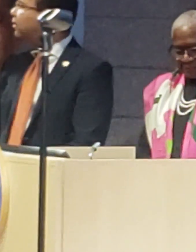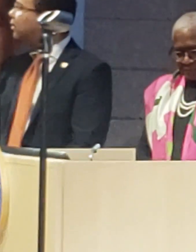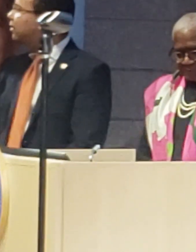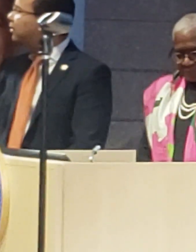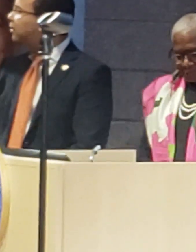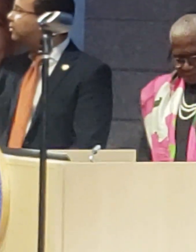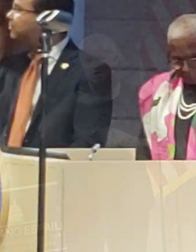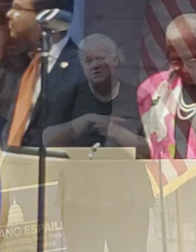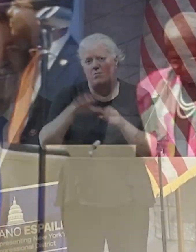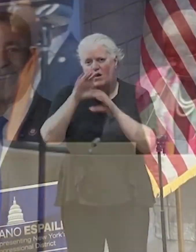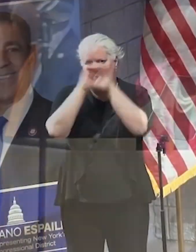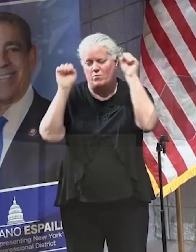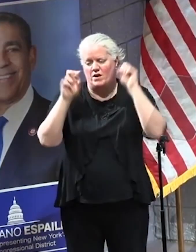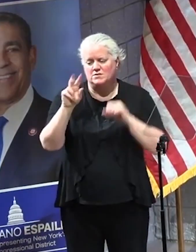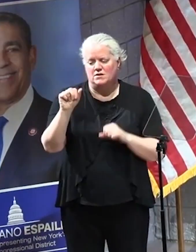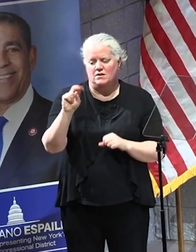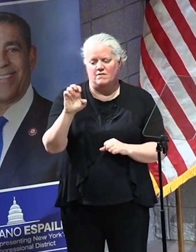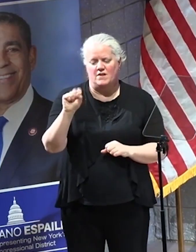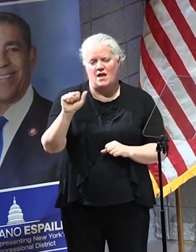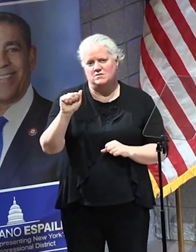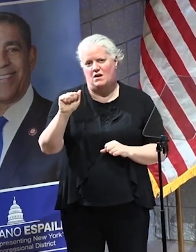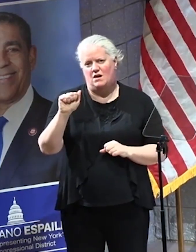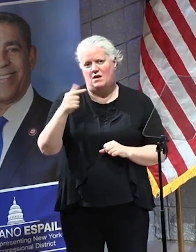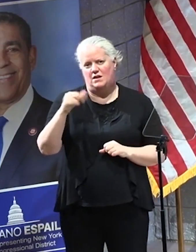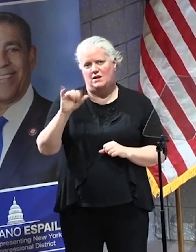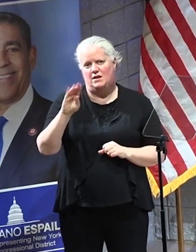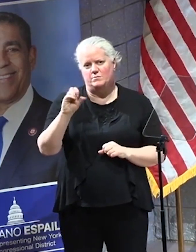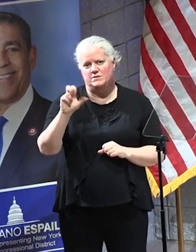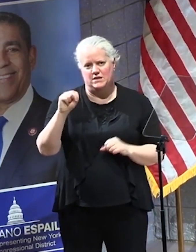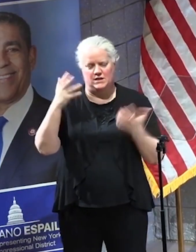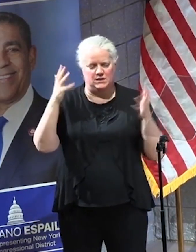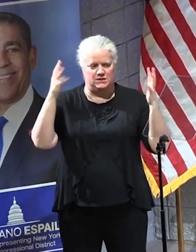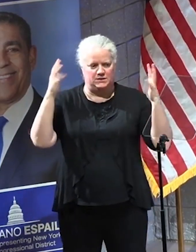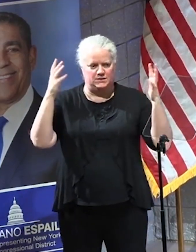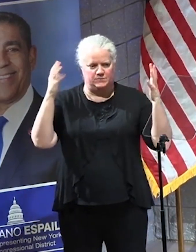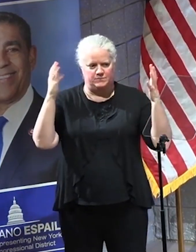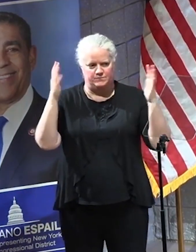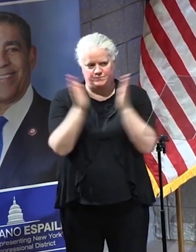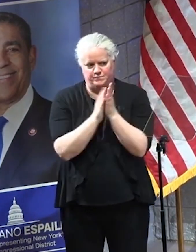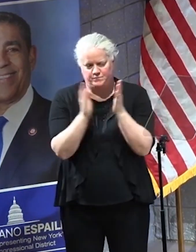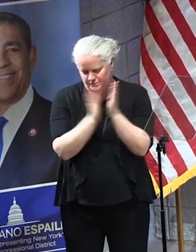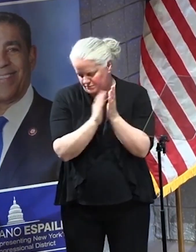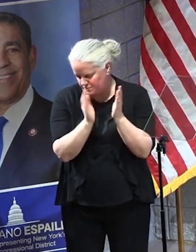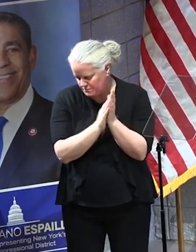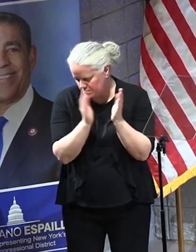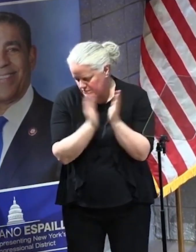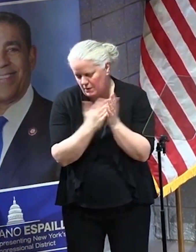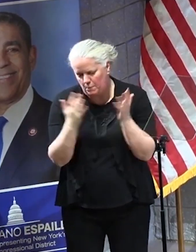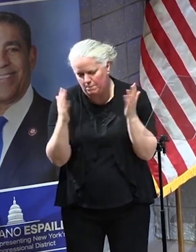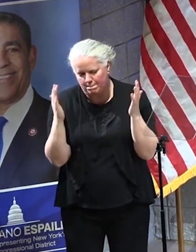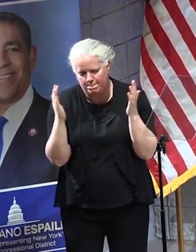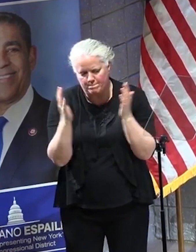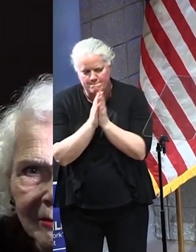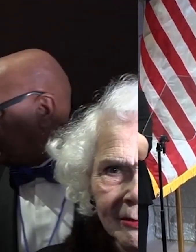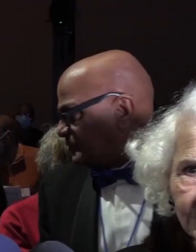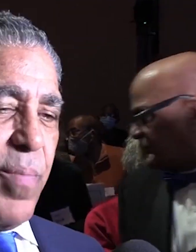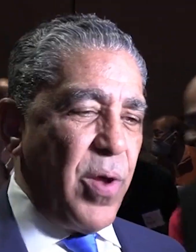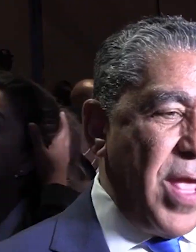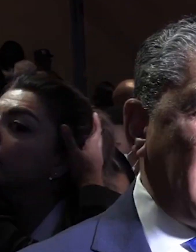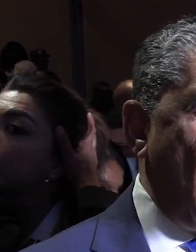en su distrito y $16.2 millones en financiamientos de proyectos comunitarios para el